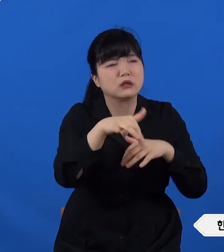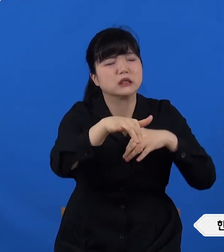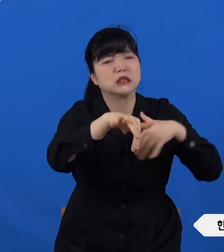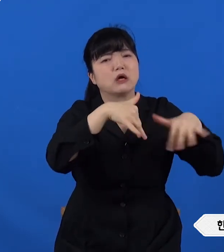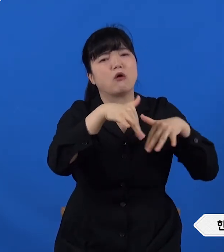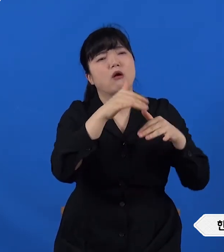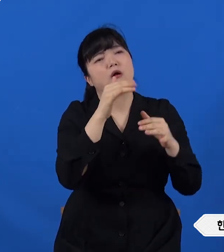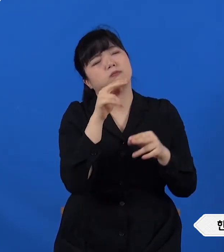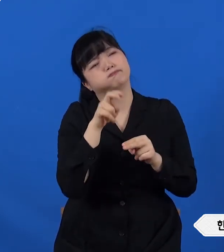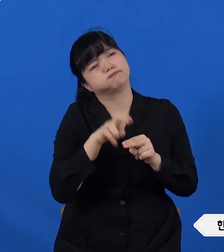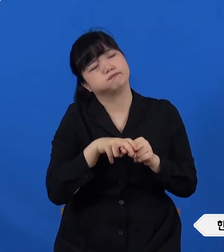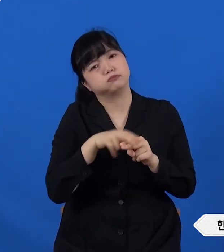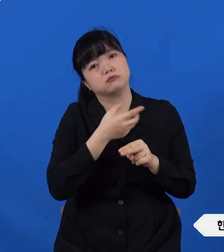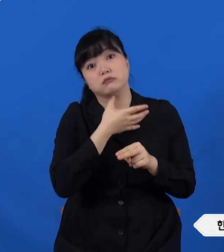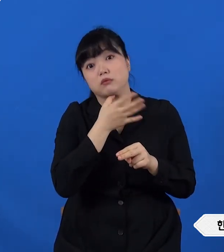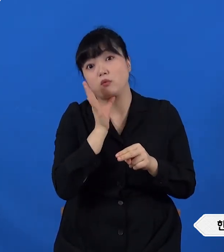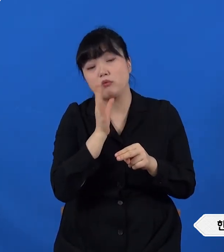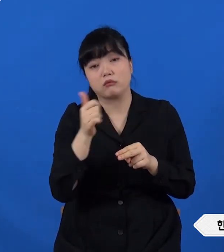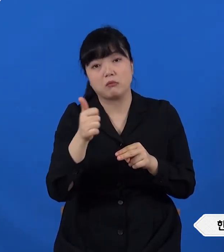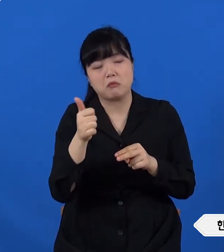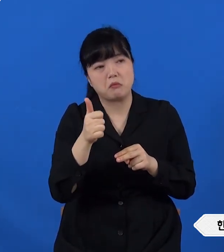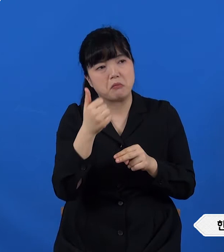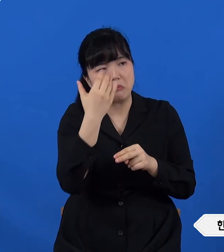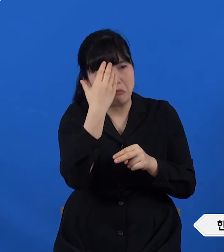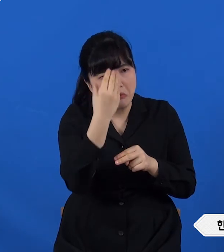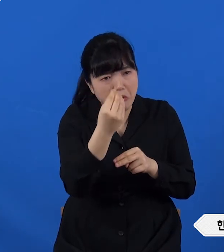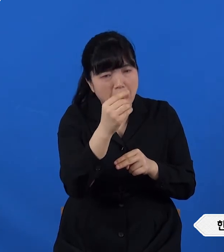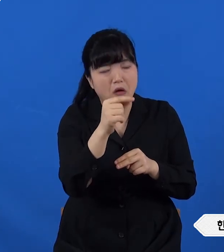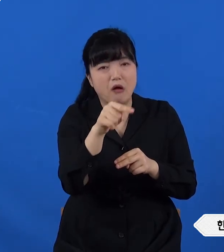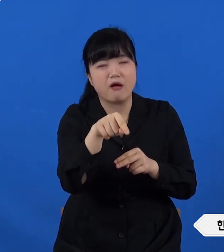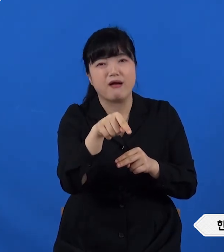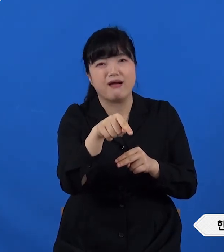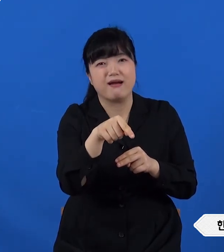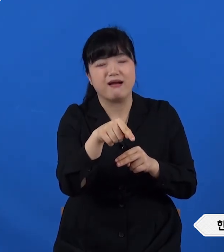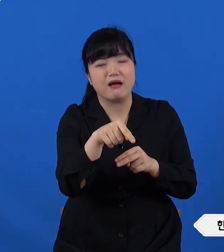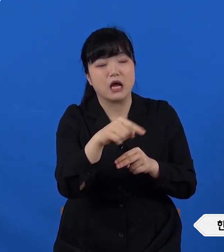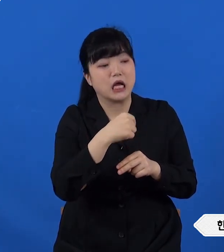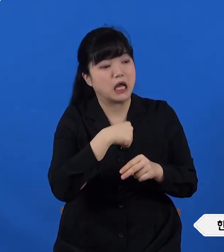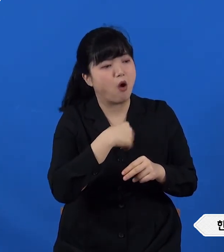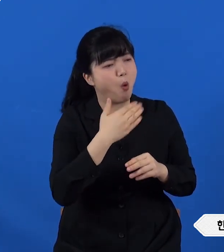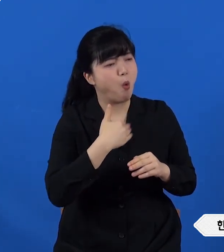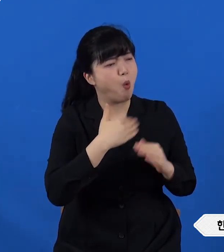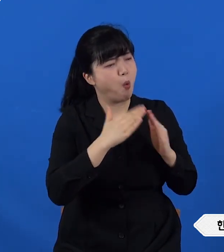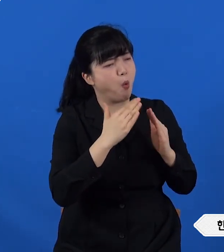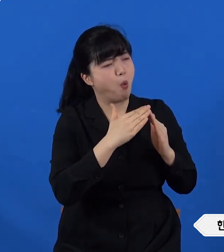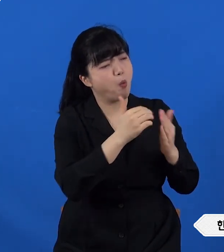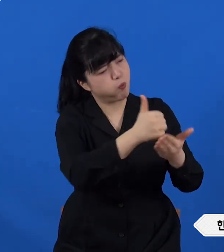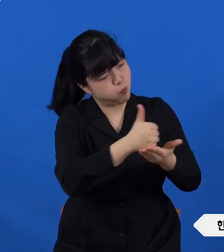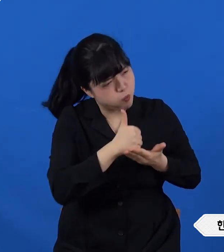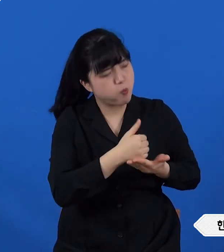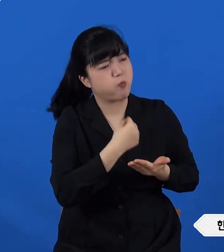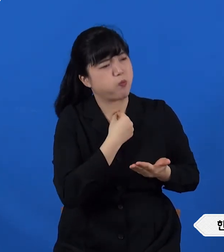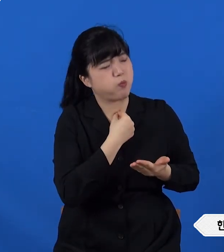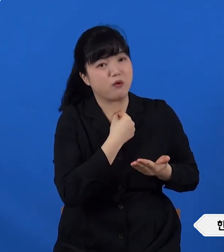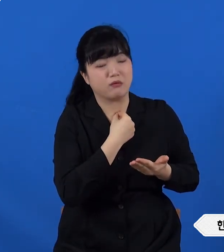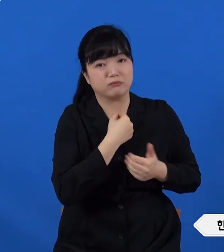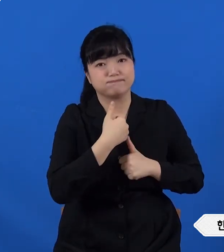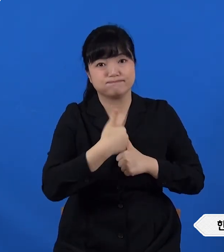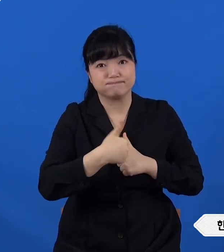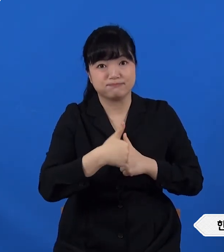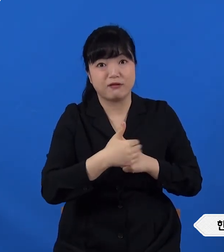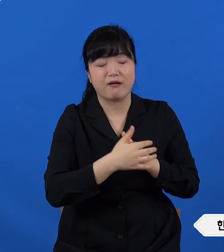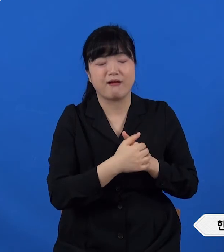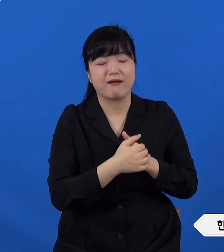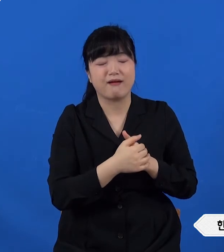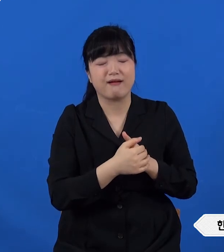있는데 웬 노인이 그들을 보고는 자기 집에 머물도록 친절을 베풀어 주었습니다.